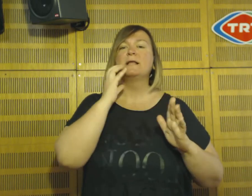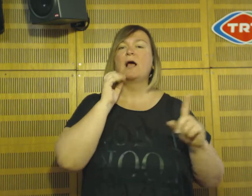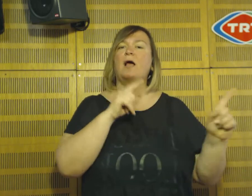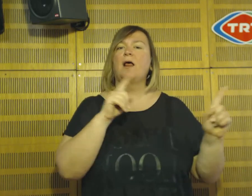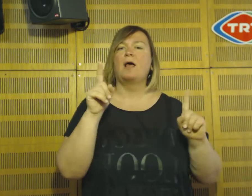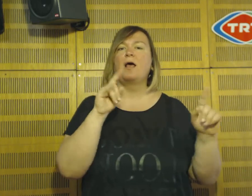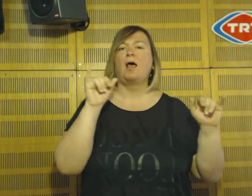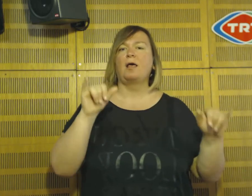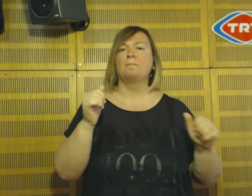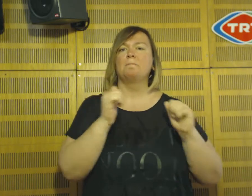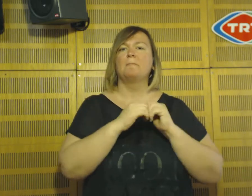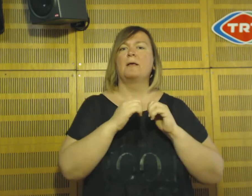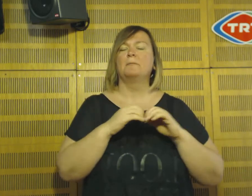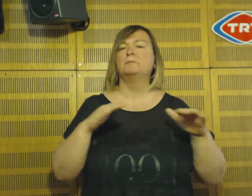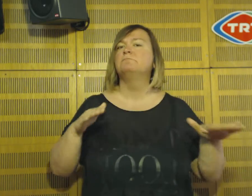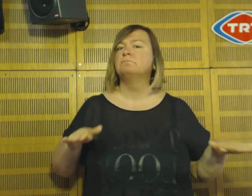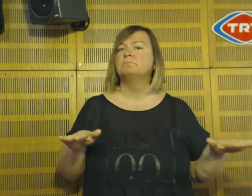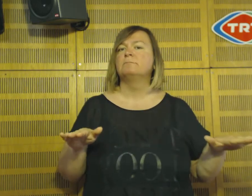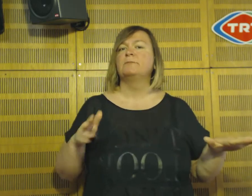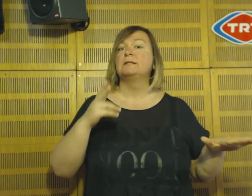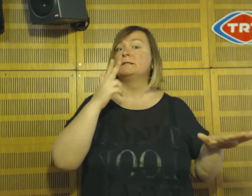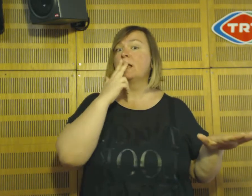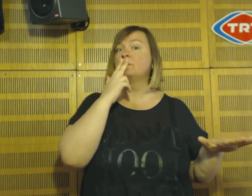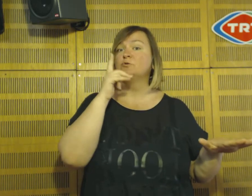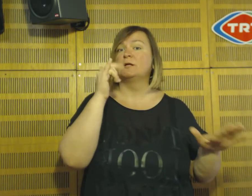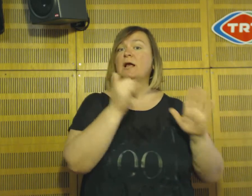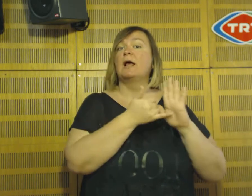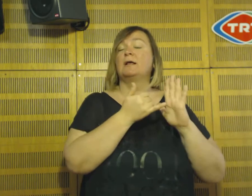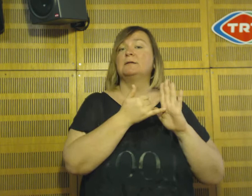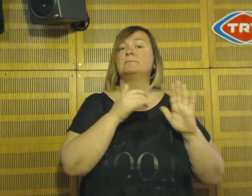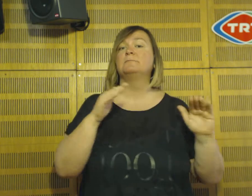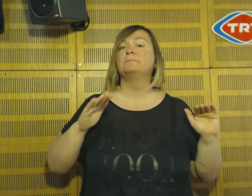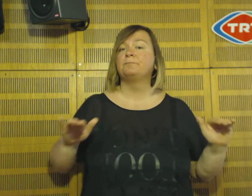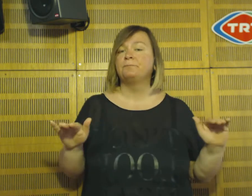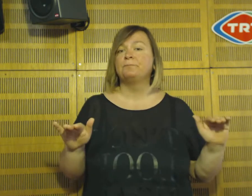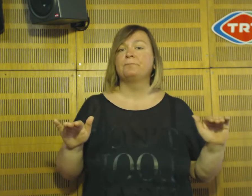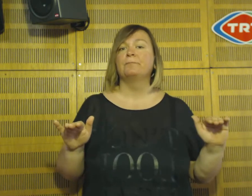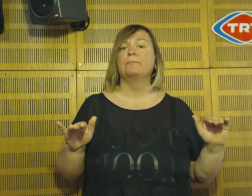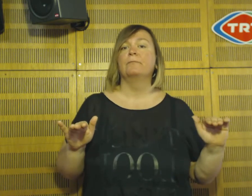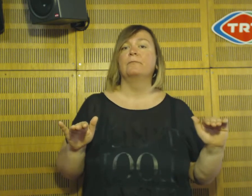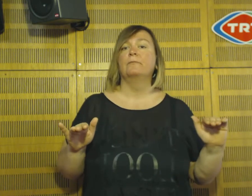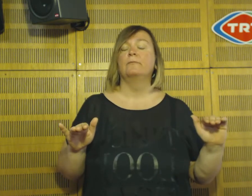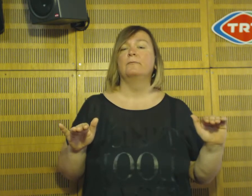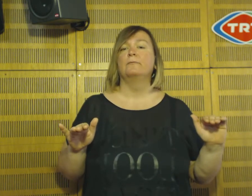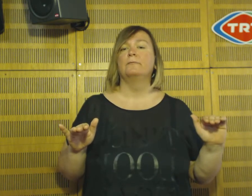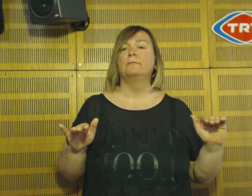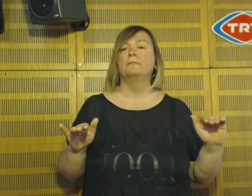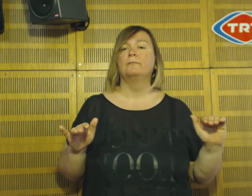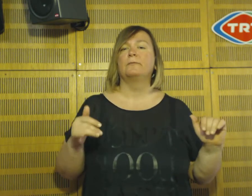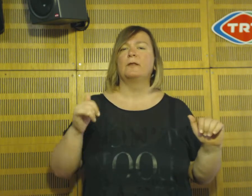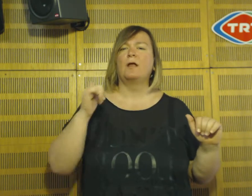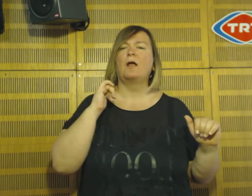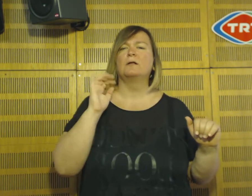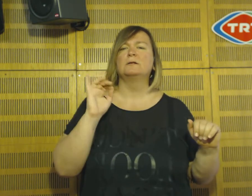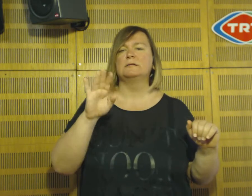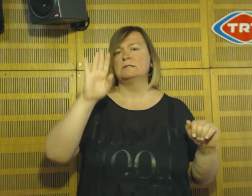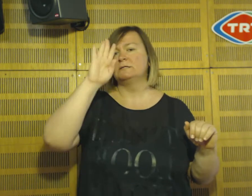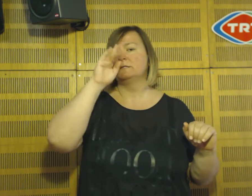aynı anda beraber devreye girecek. Samsun ve Gaziantep aynı anda devreye girecek. Arkasından da İstanbul mülakatları